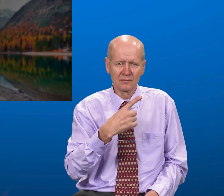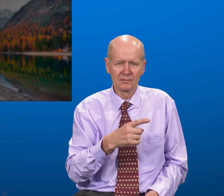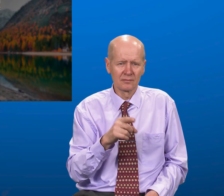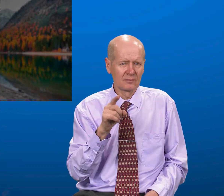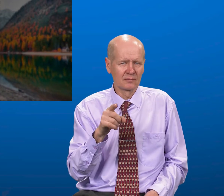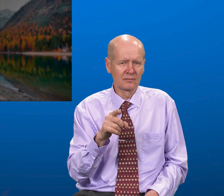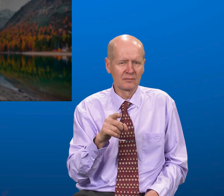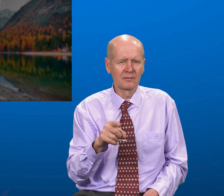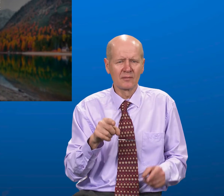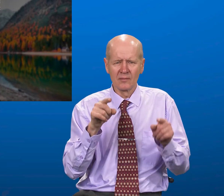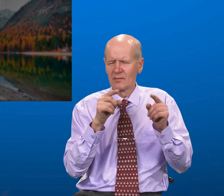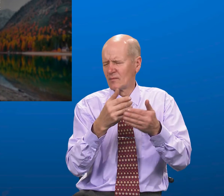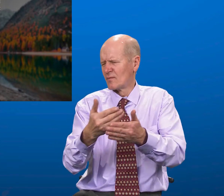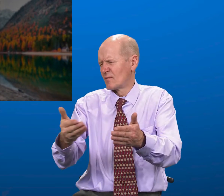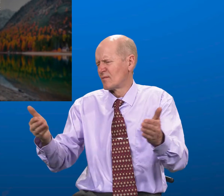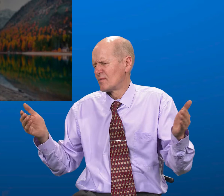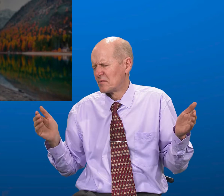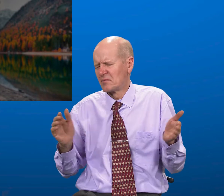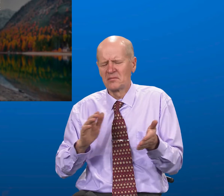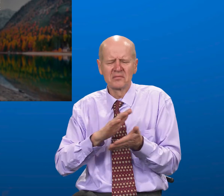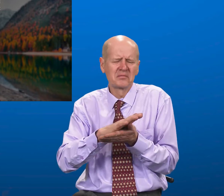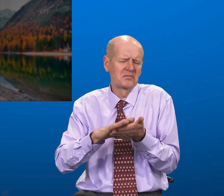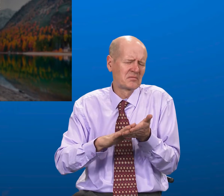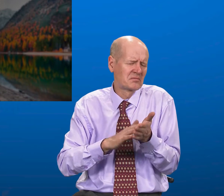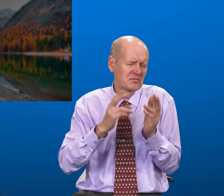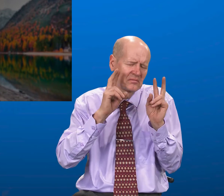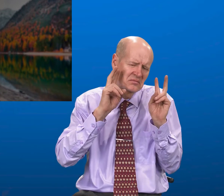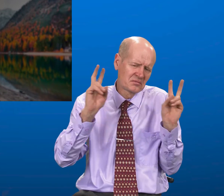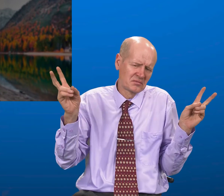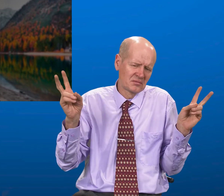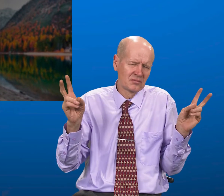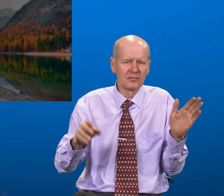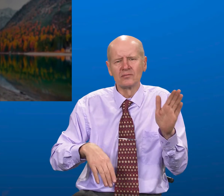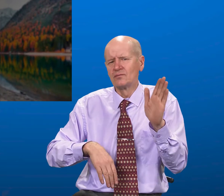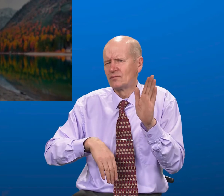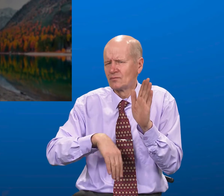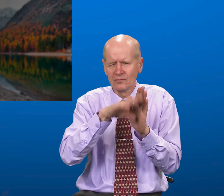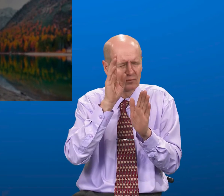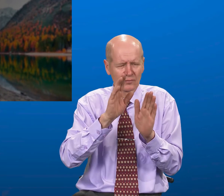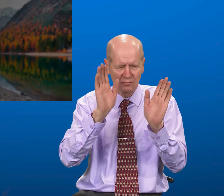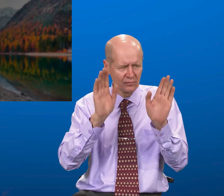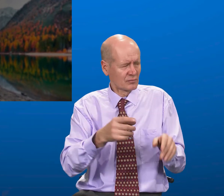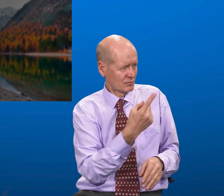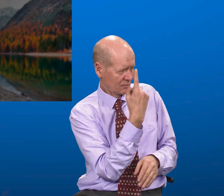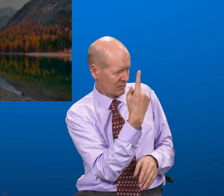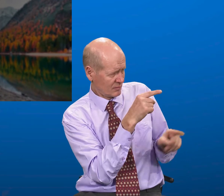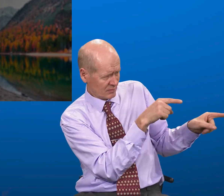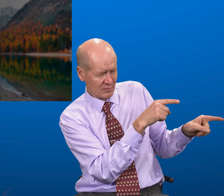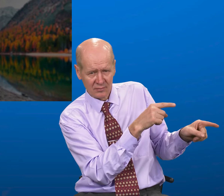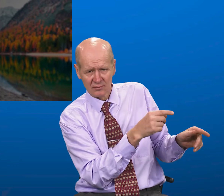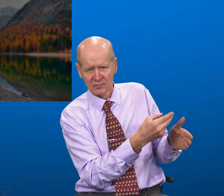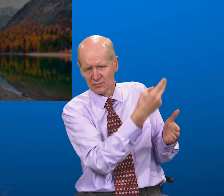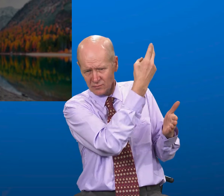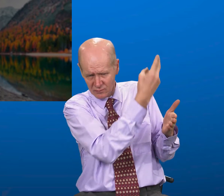год первосвященником, сказал им: „Вы ничего не знаете, и не подумаете, что лучше нам, чтобы